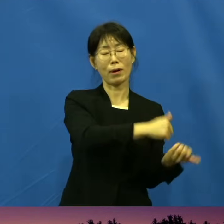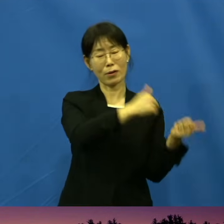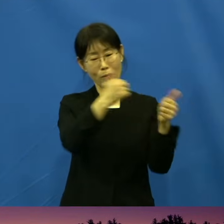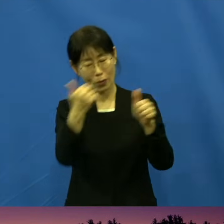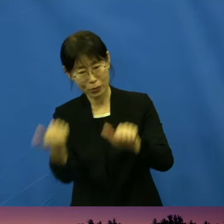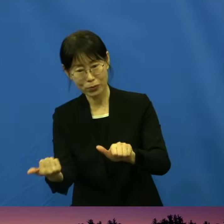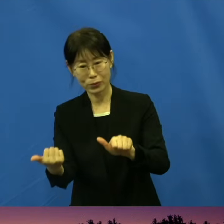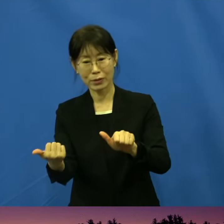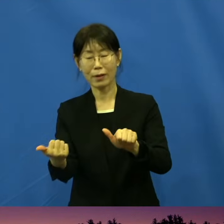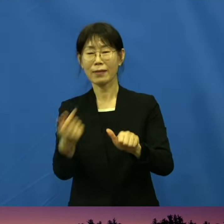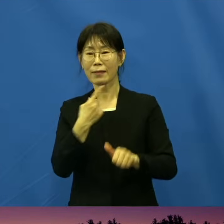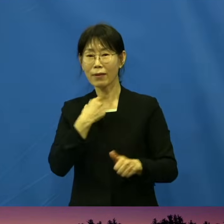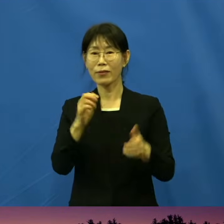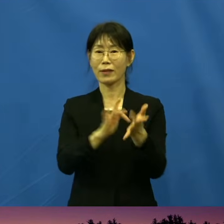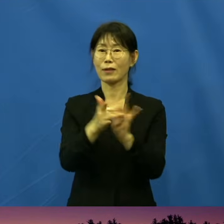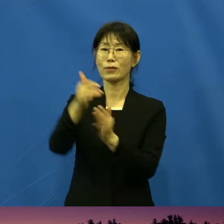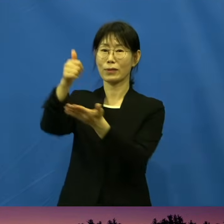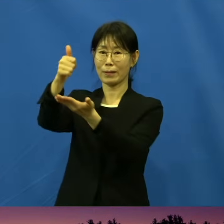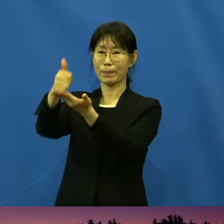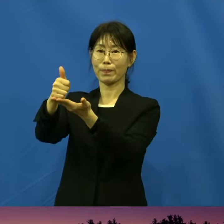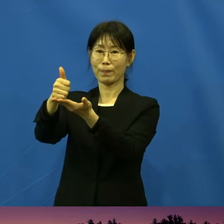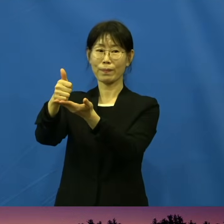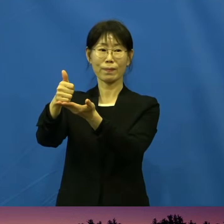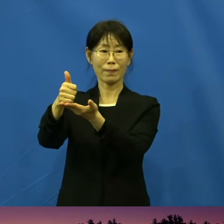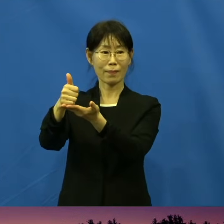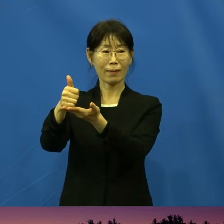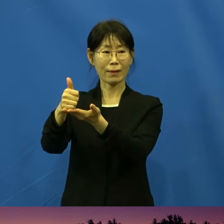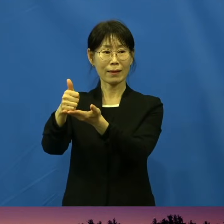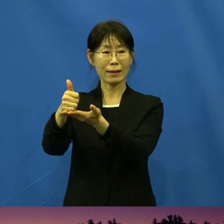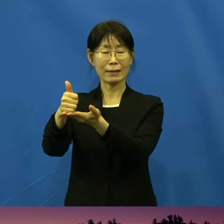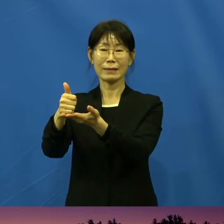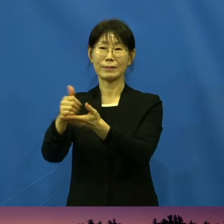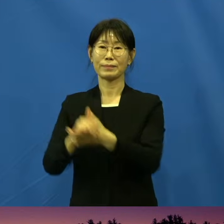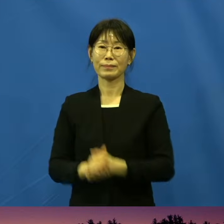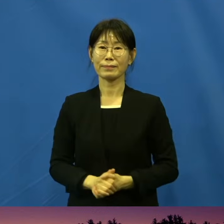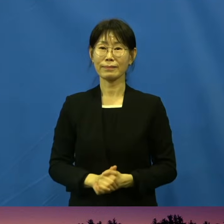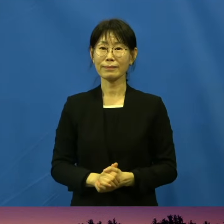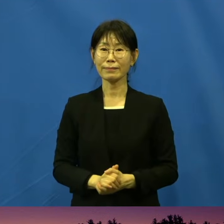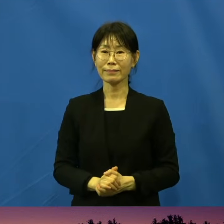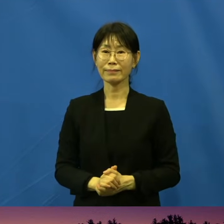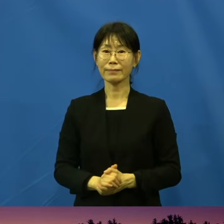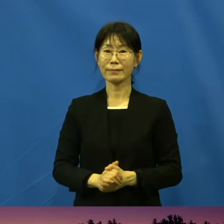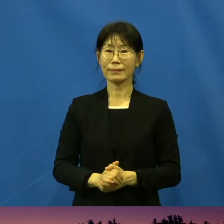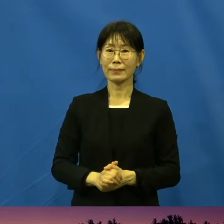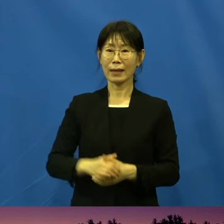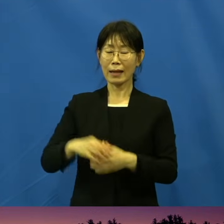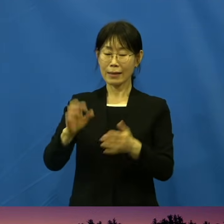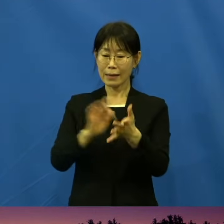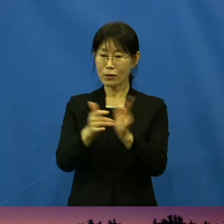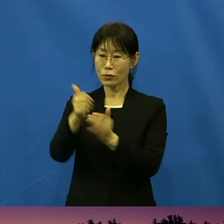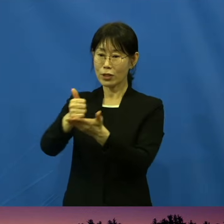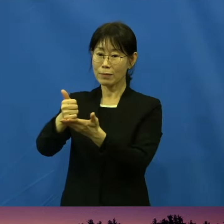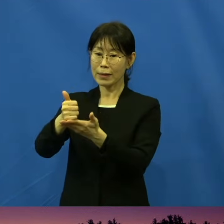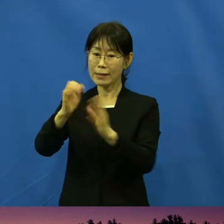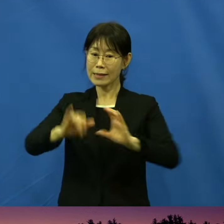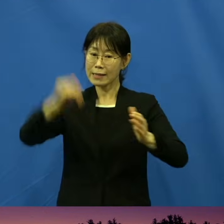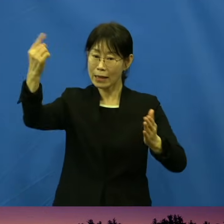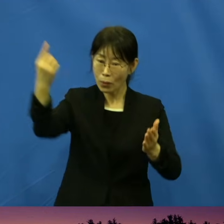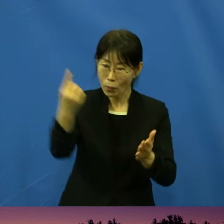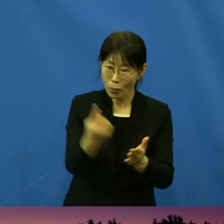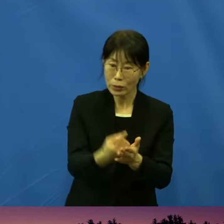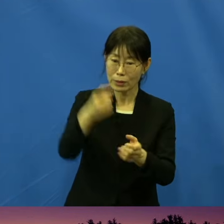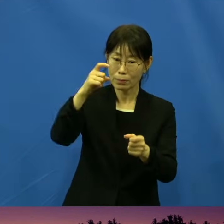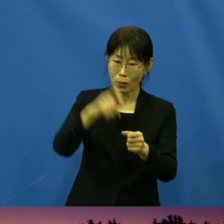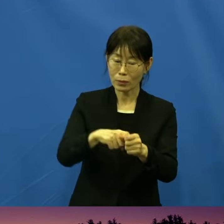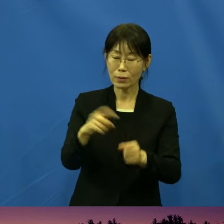내어주신 분이시다. 이게 뭘까요, 여러분? 핵심을 얘기한다면 그리스도가 이 세상에 오신 목적은 나를 위한